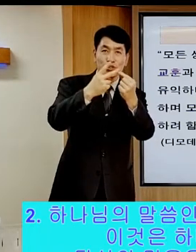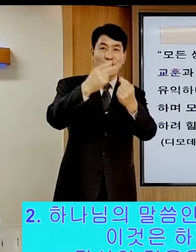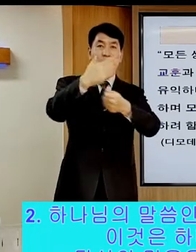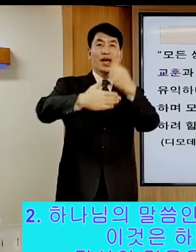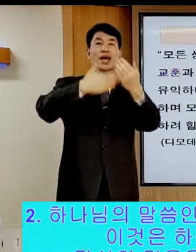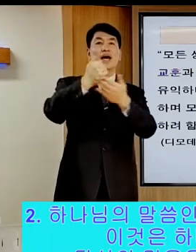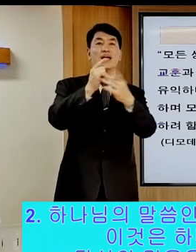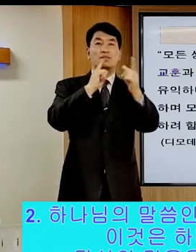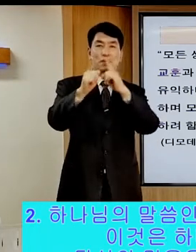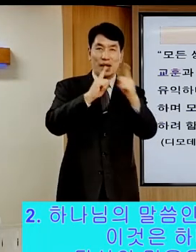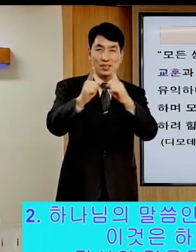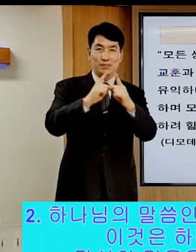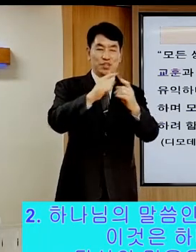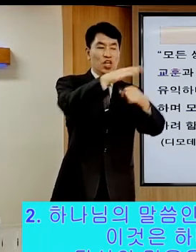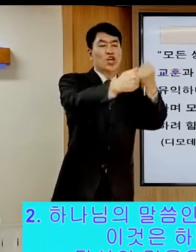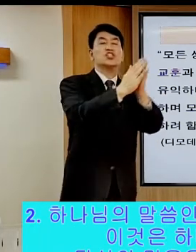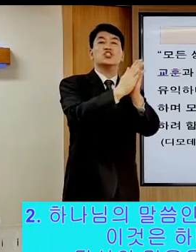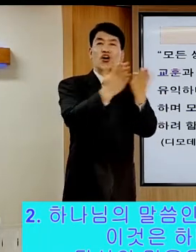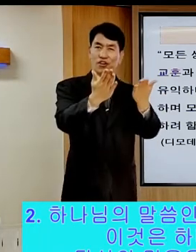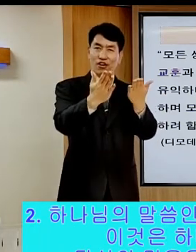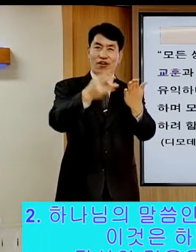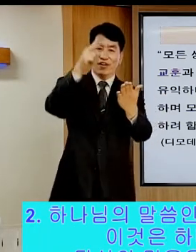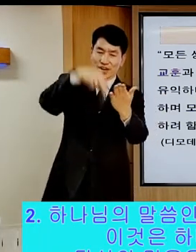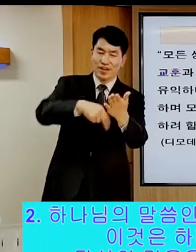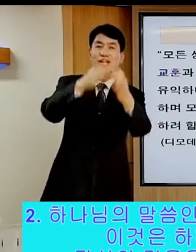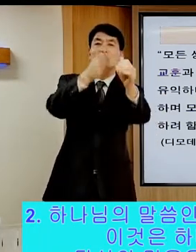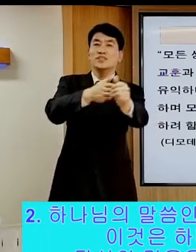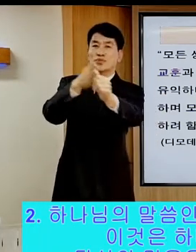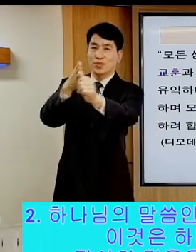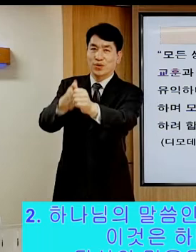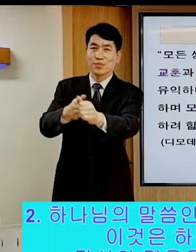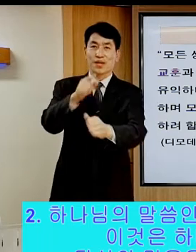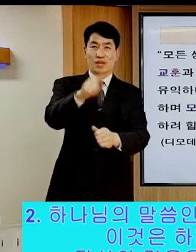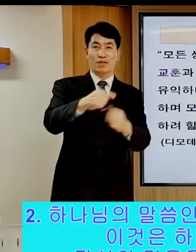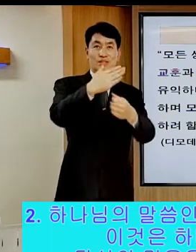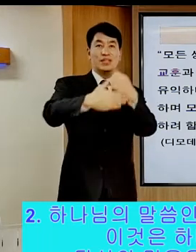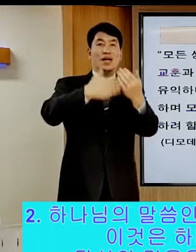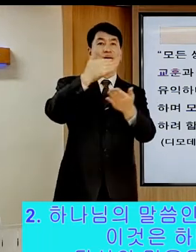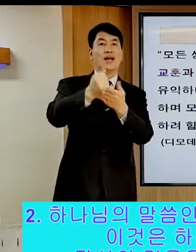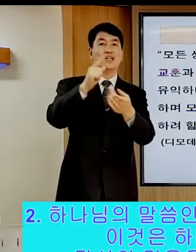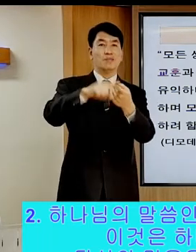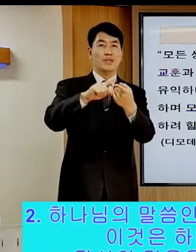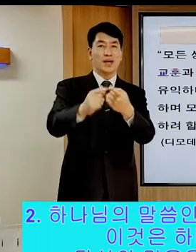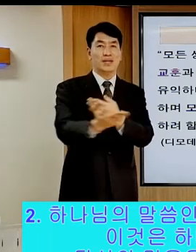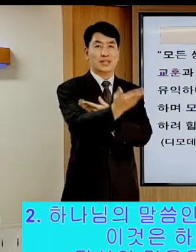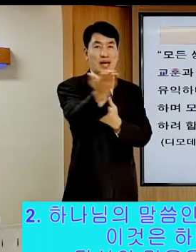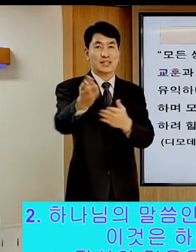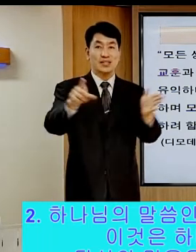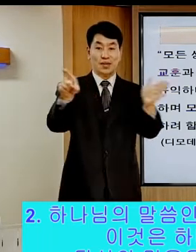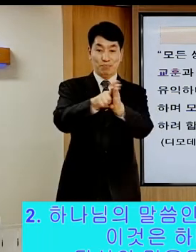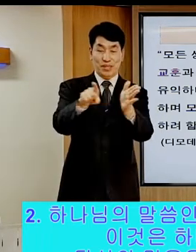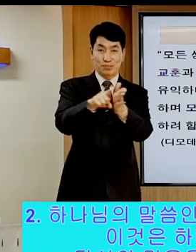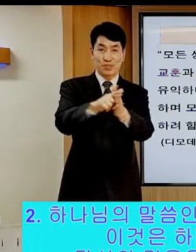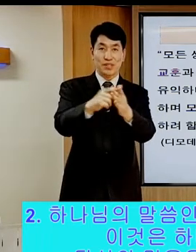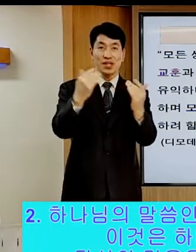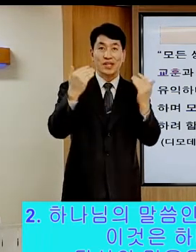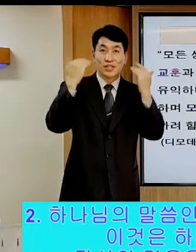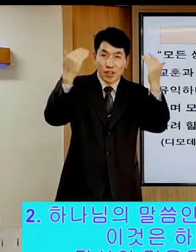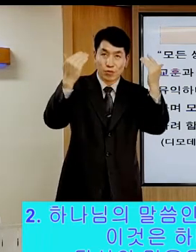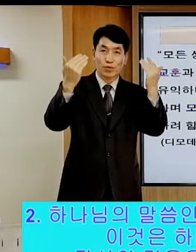둘째, 하나님의 말씀, 성경 읽으십시오. 이것은 하나님에 대한 당신의 믿음을 키울